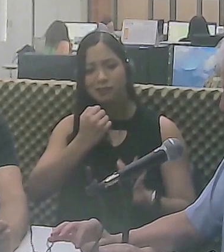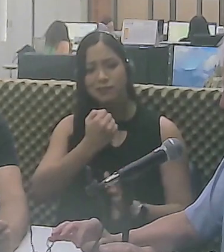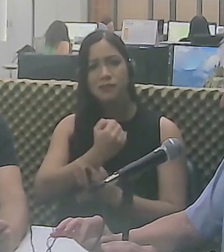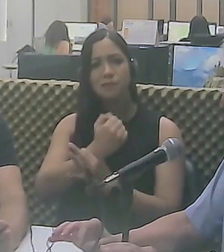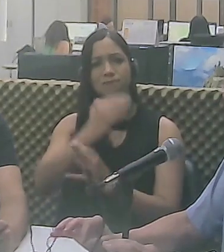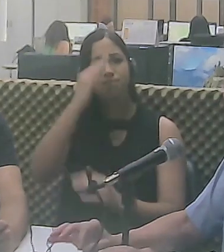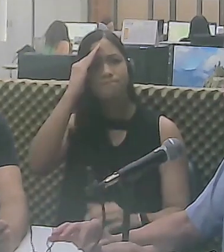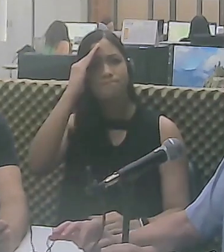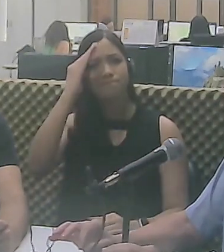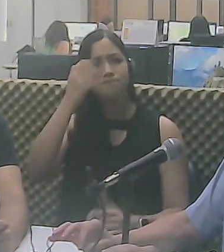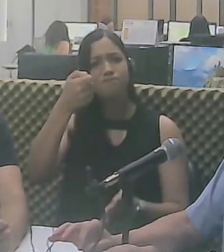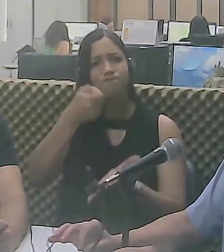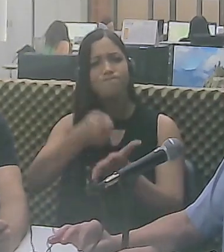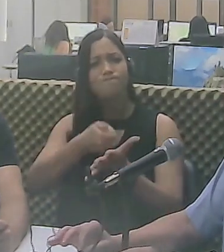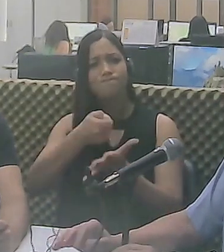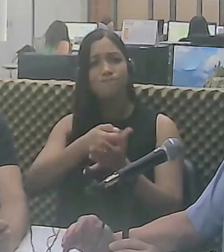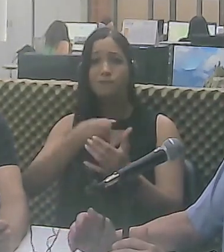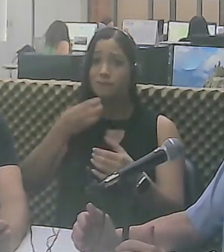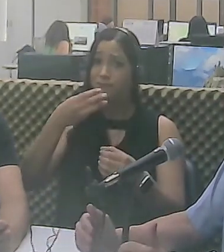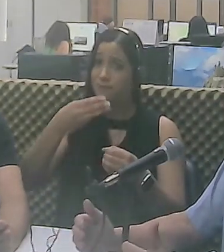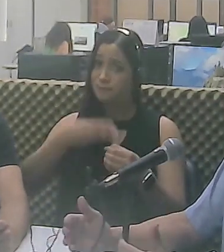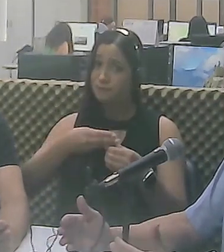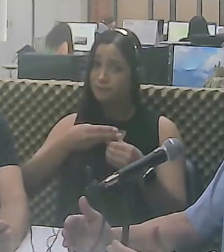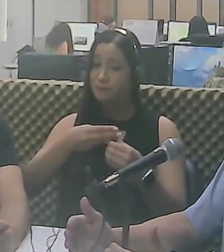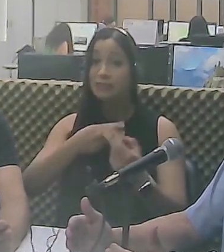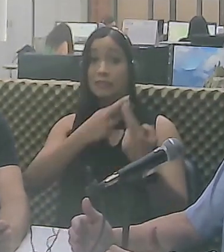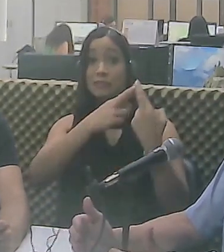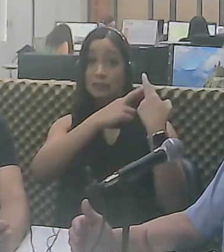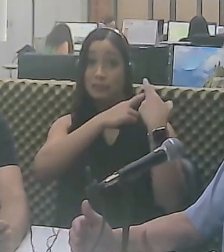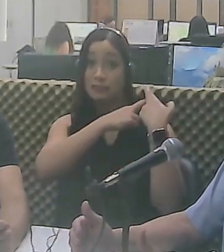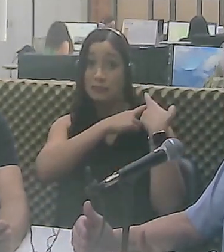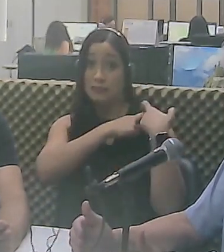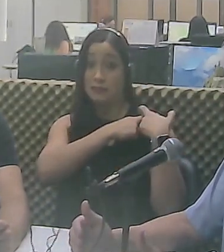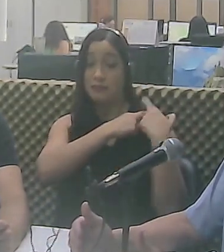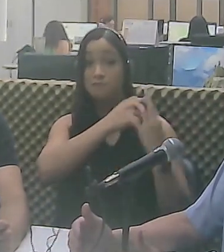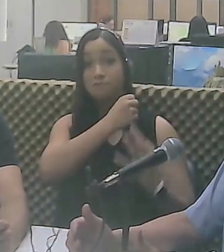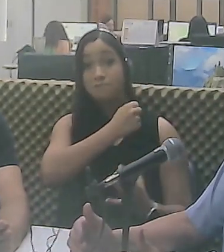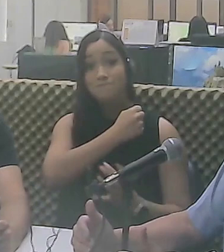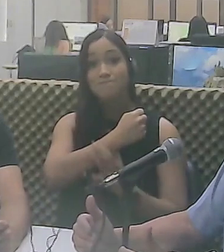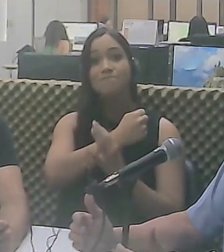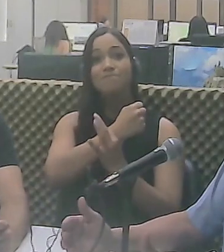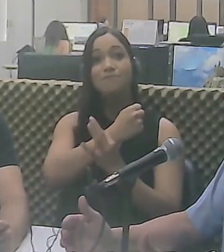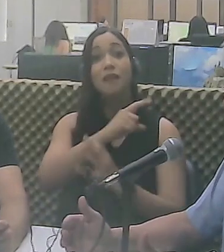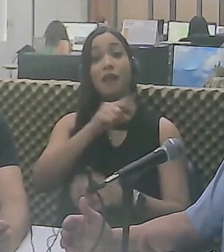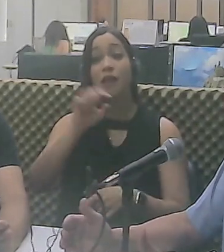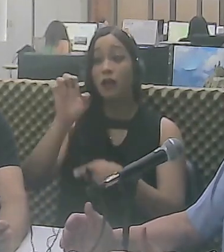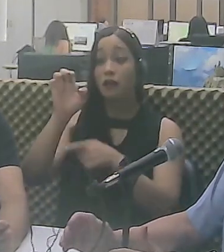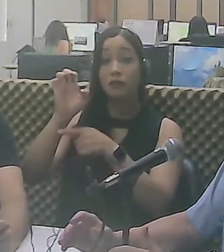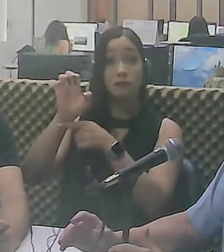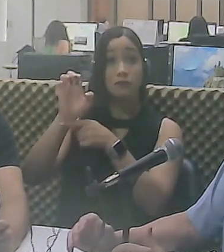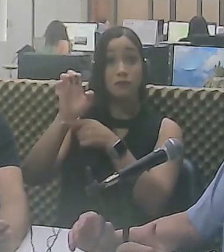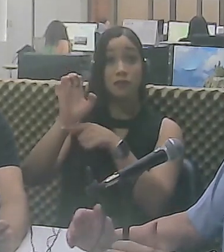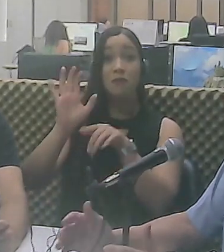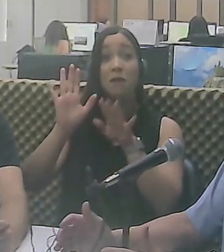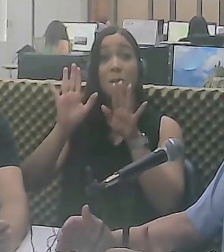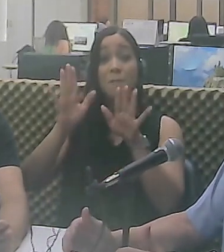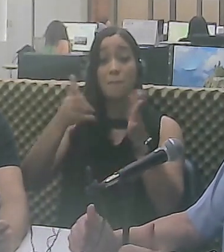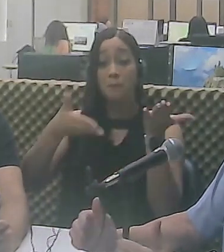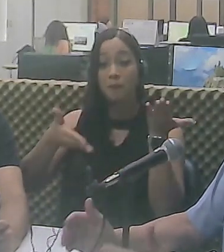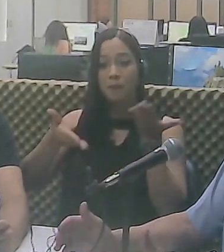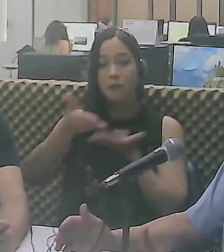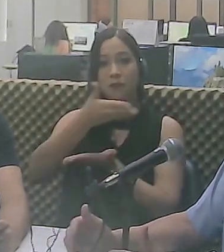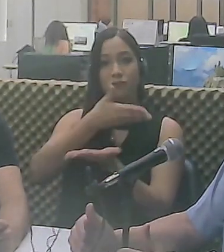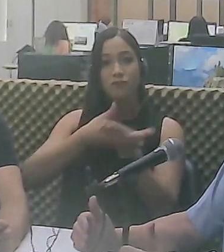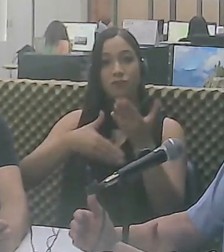que o cidadão mais cobra do município e a responsabilidade da Segurança Pública ela é do estado Mas ela é compartilhada